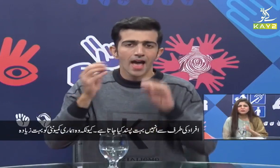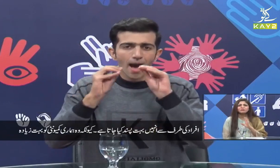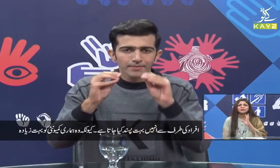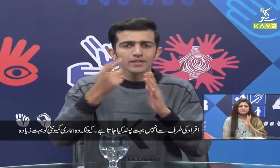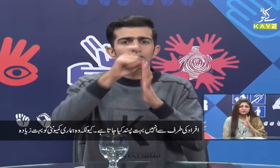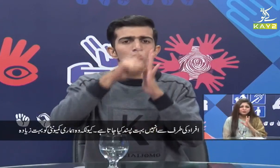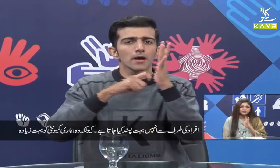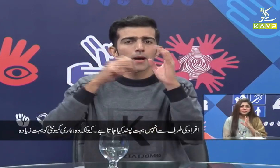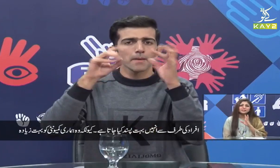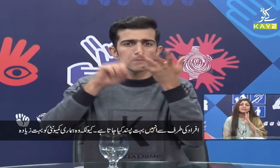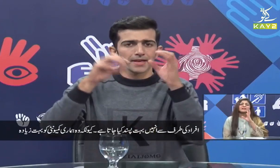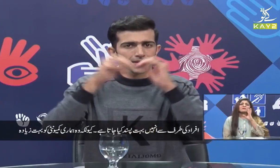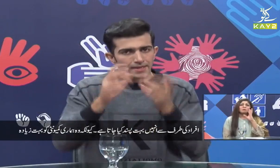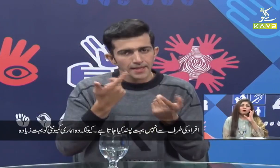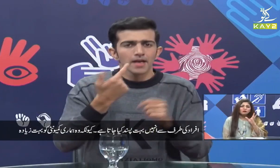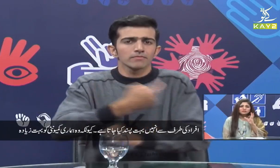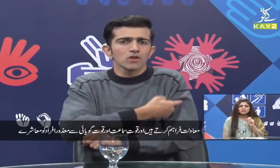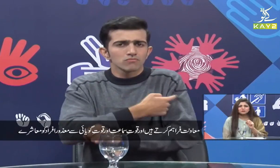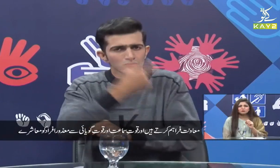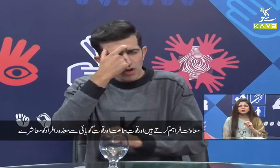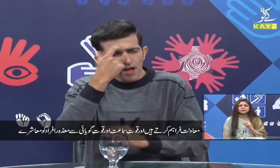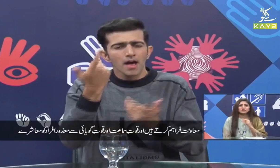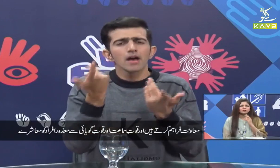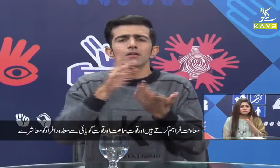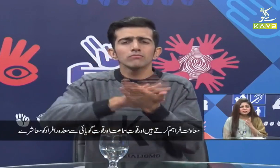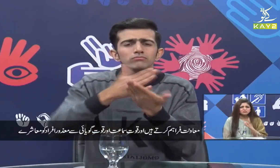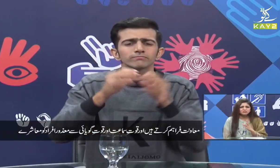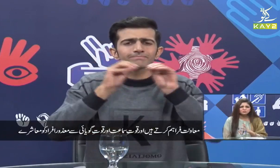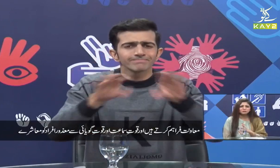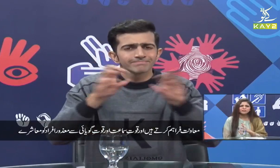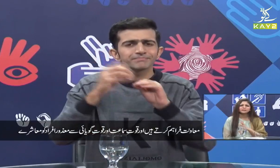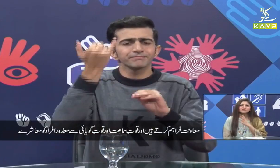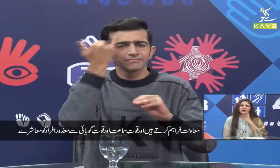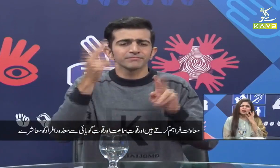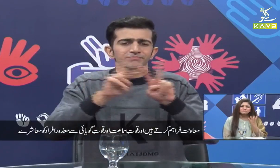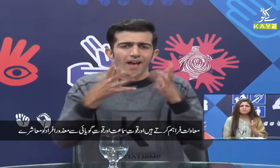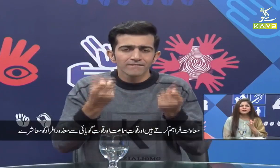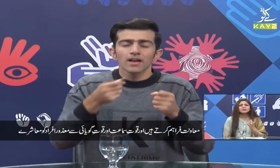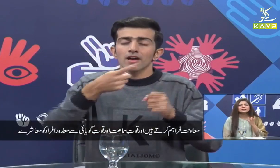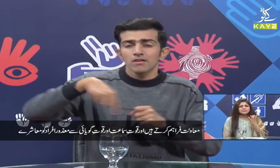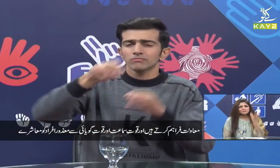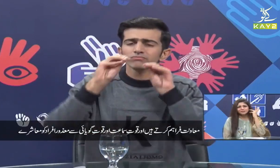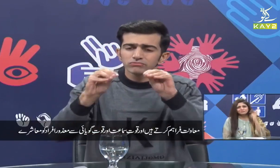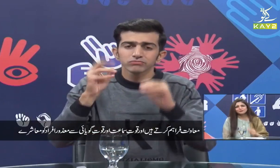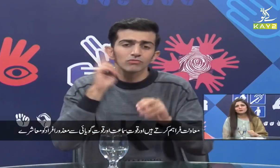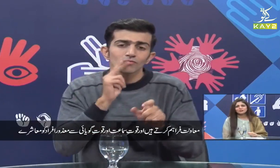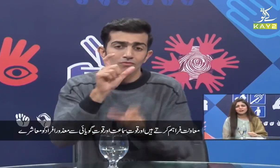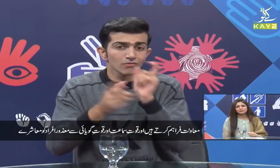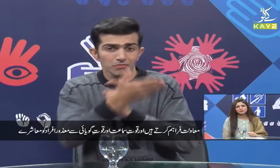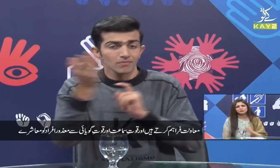वो डेफ कम्युनिटी की बहुत ज़्यादा सपोर्ट करता है और उनको सर्विसेज प्रोवाइड करता है। जहाँ पे भी किसी भी डेफ बच्चे को साइन लैंग्वेज